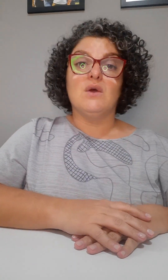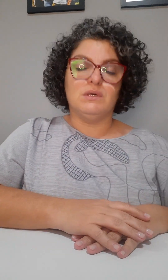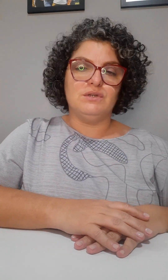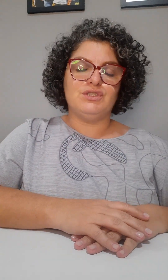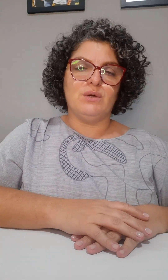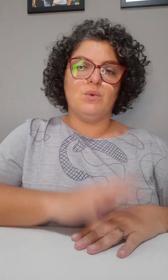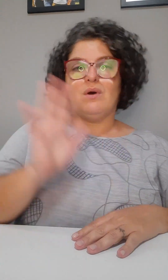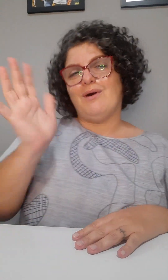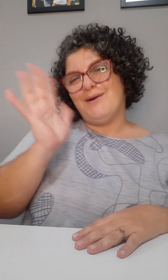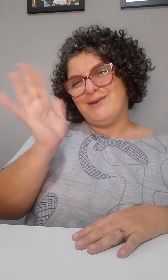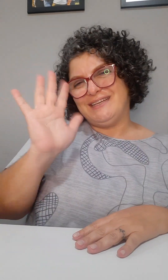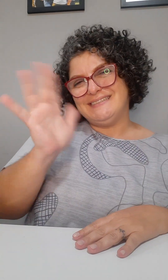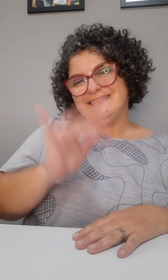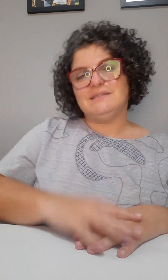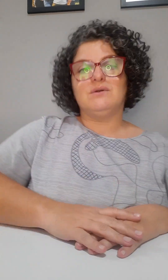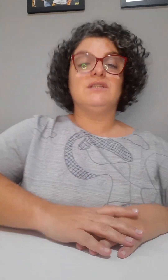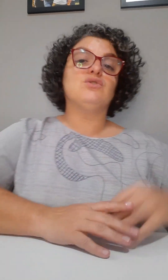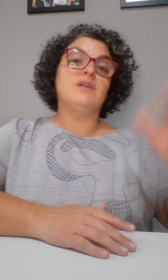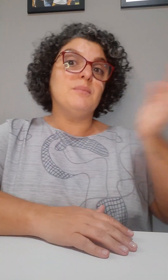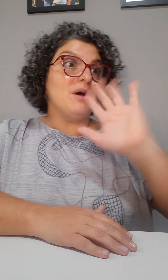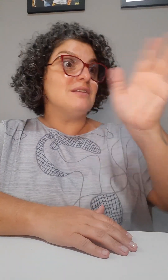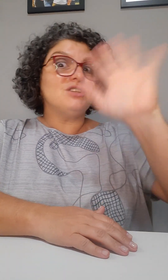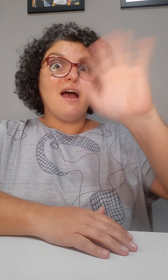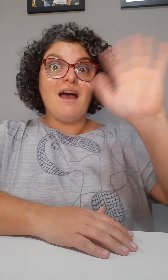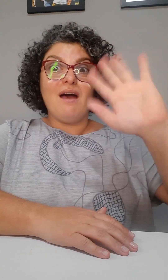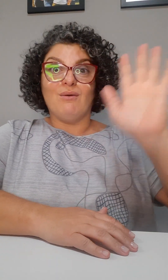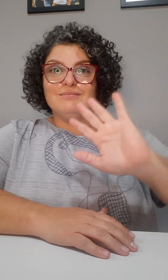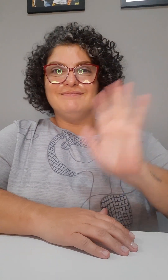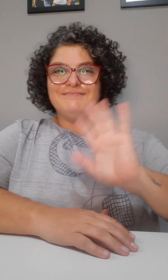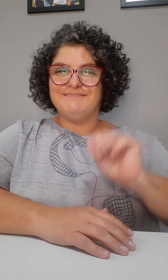Quando eu chego, oi. Quando eu tô indo embora, tchau.